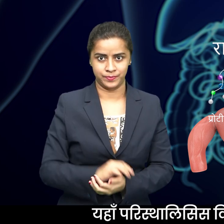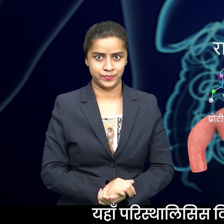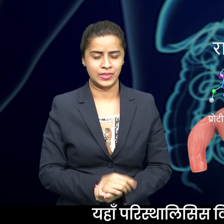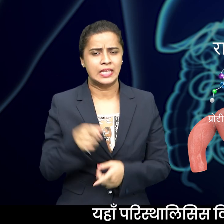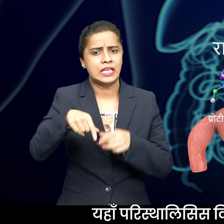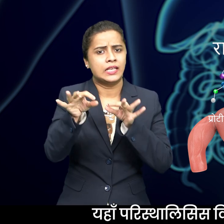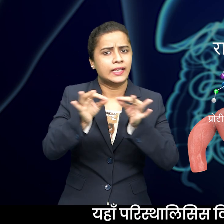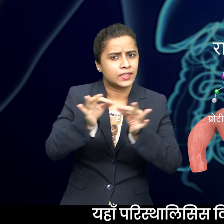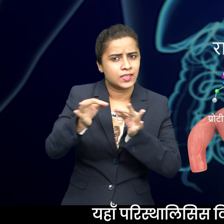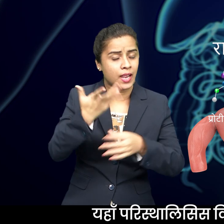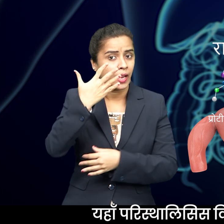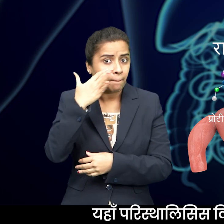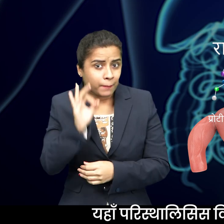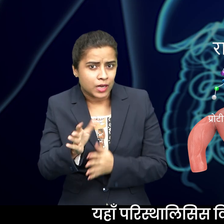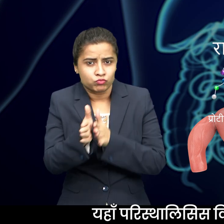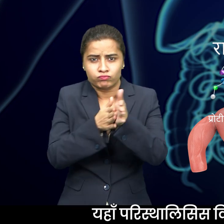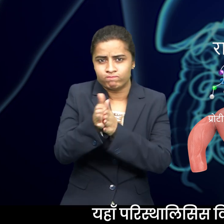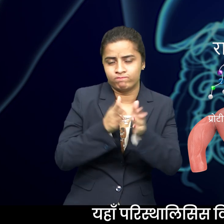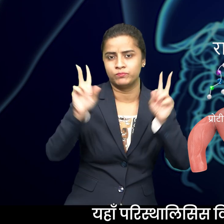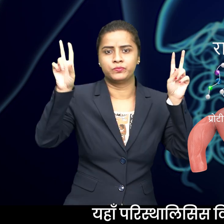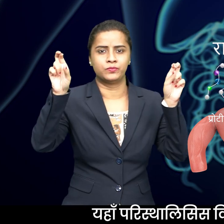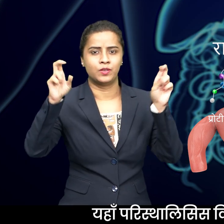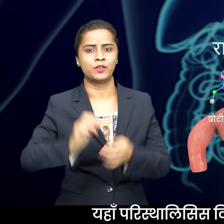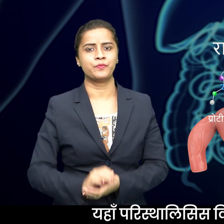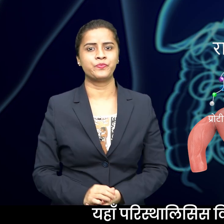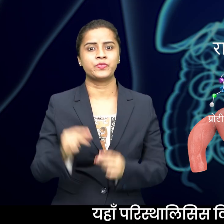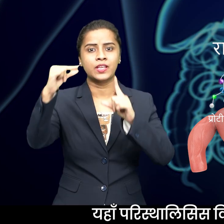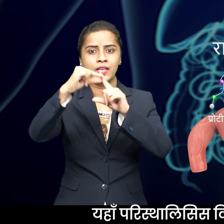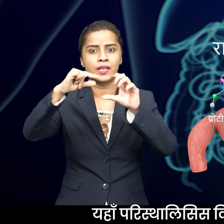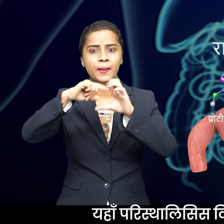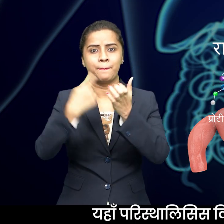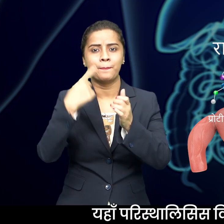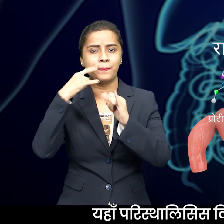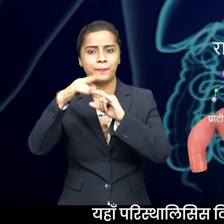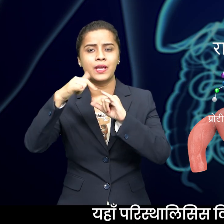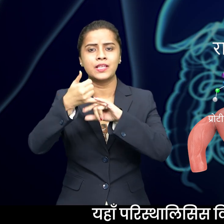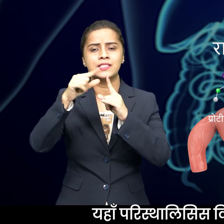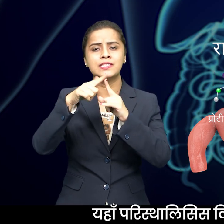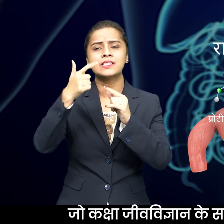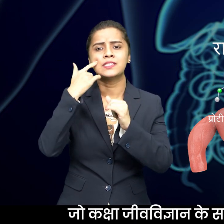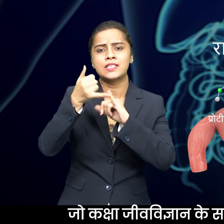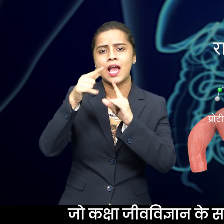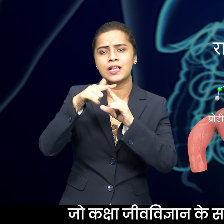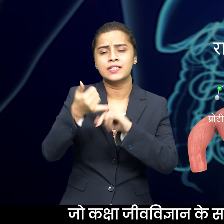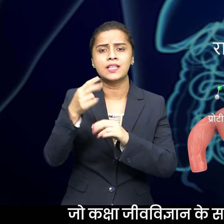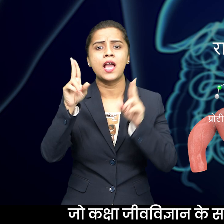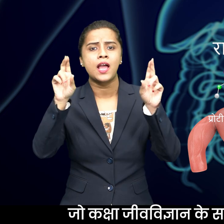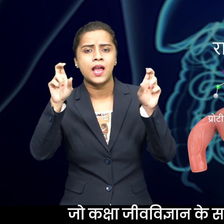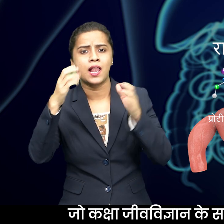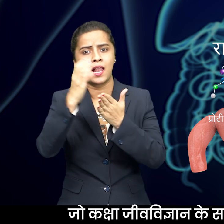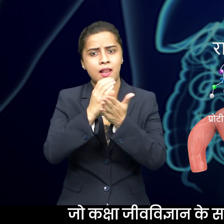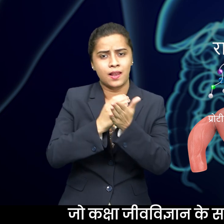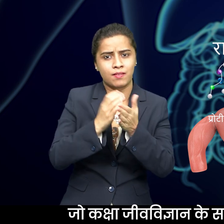यहाँ पेरिस्टालसिस विषय को समझाने के लिए आई हूँ, जो